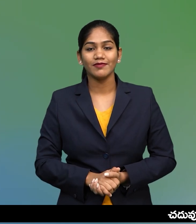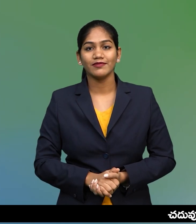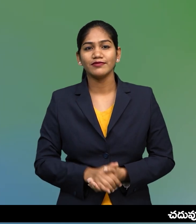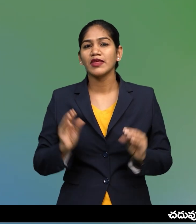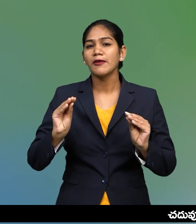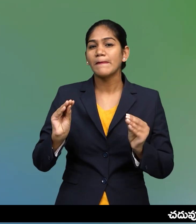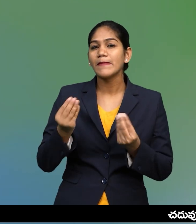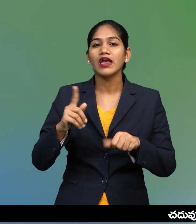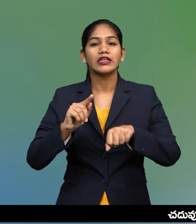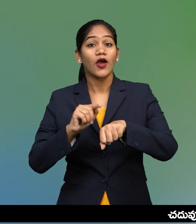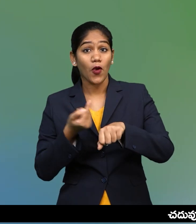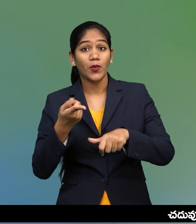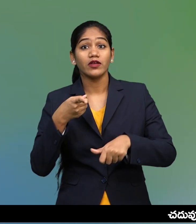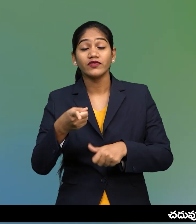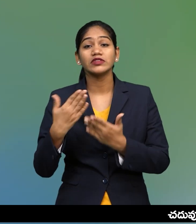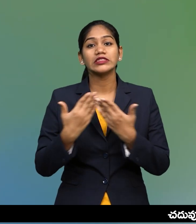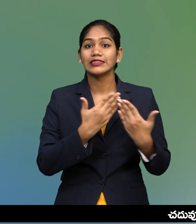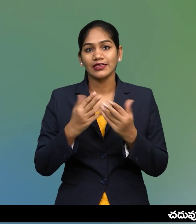చదువులకు మంచి అవకాశాలు,